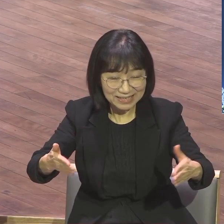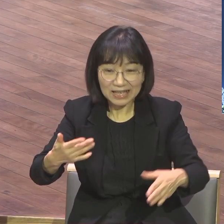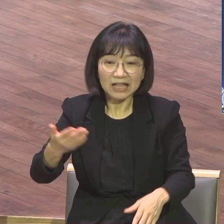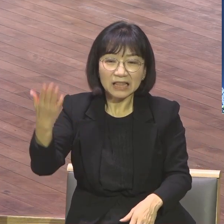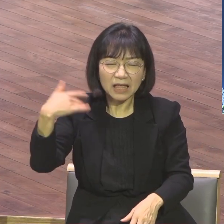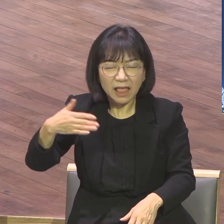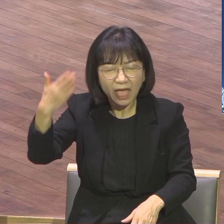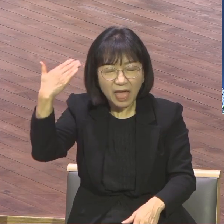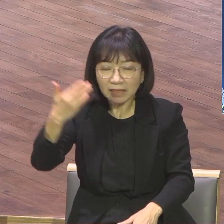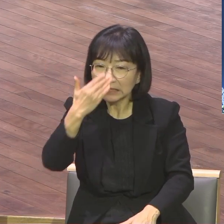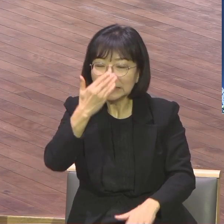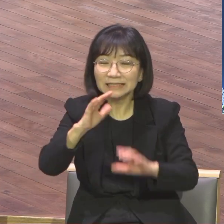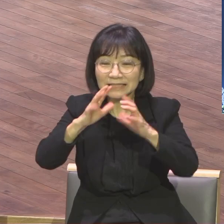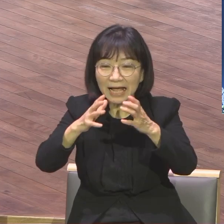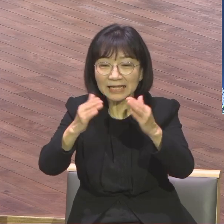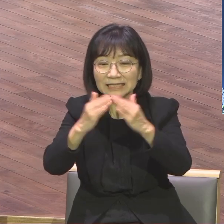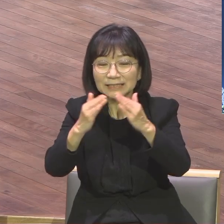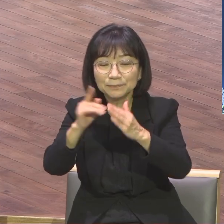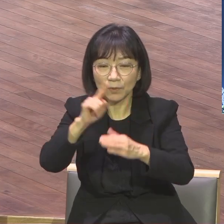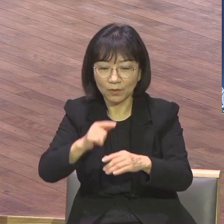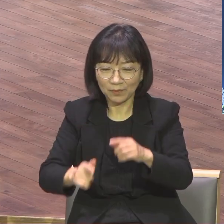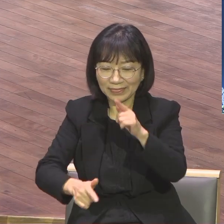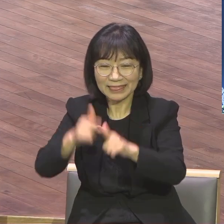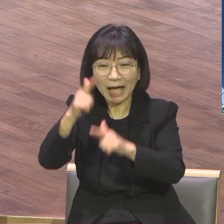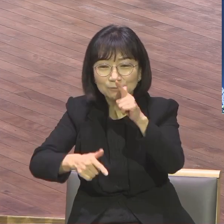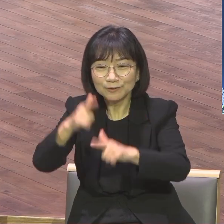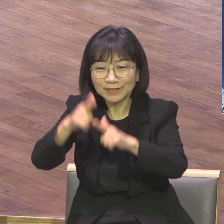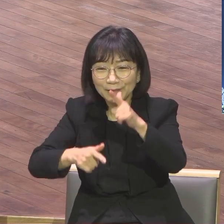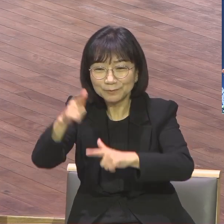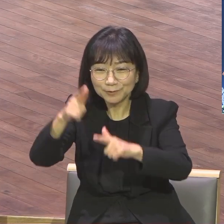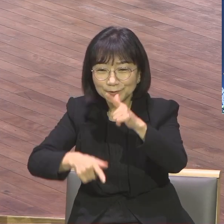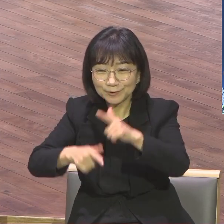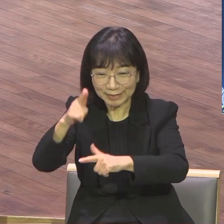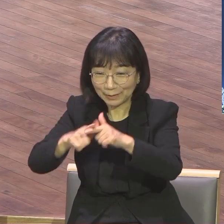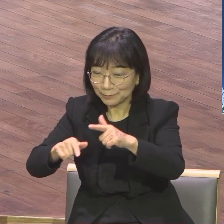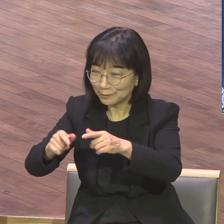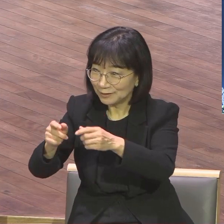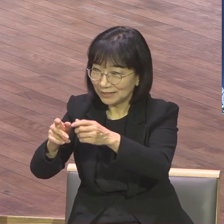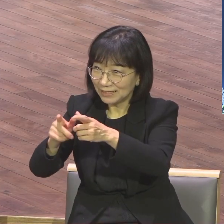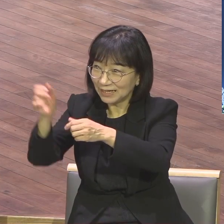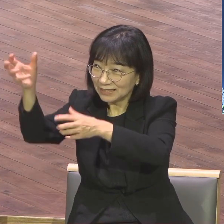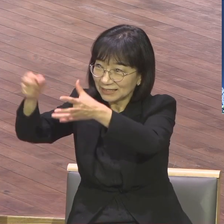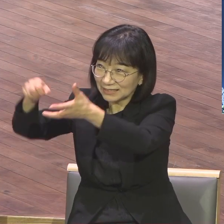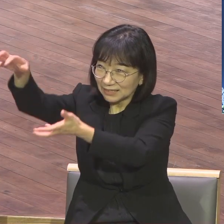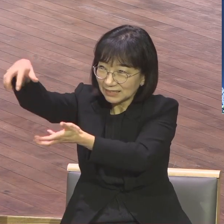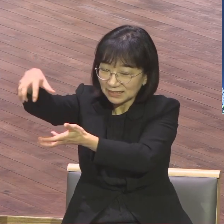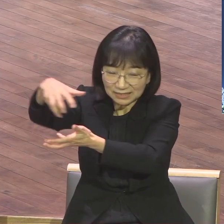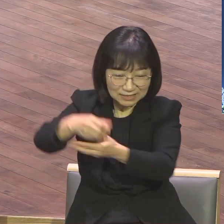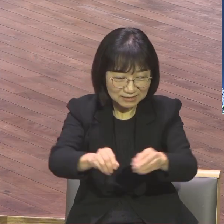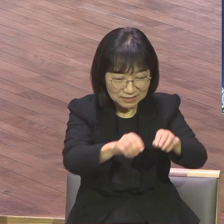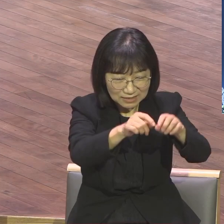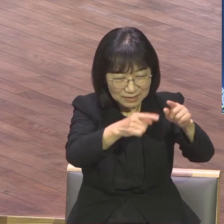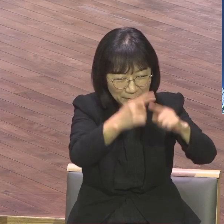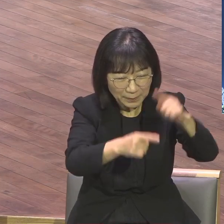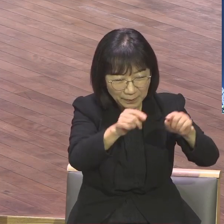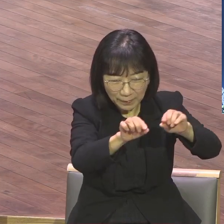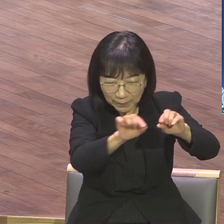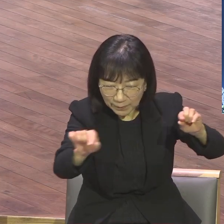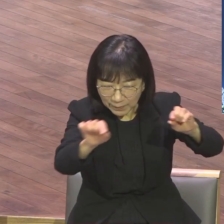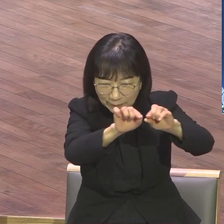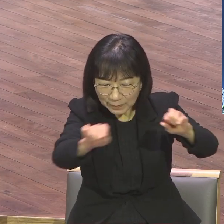어떻게 돼야 되냐. 그냥 단단한 가지로 쫙 대들보를 깔아요. 그냥 깔고 그 다음에